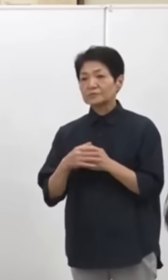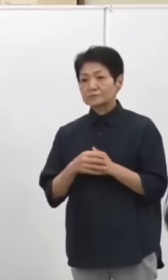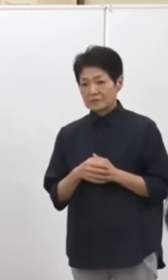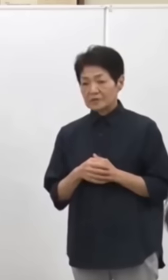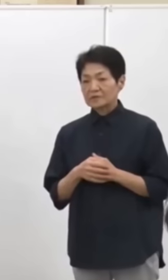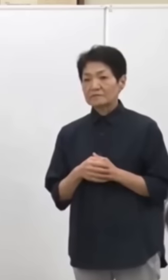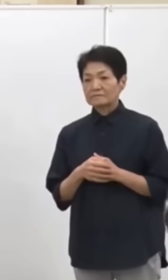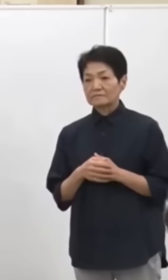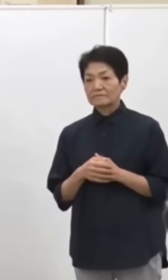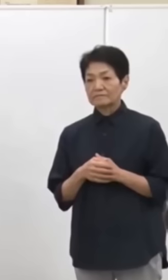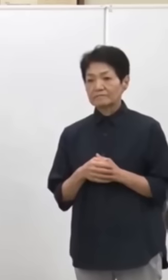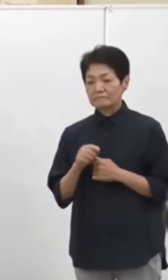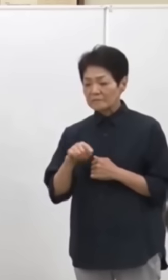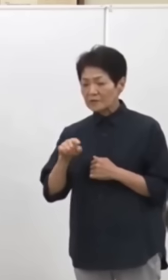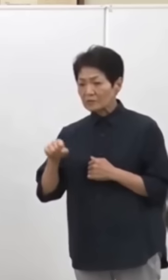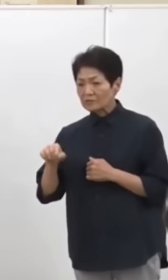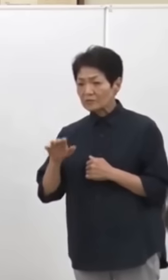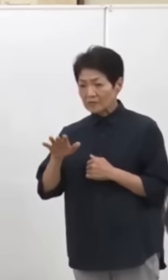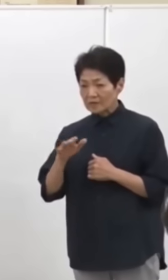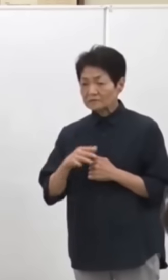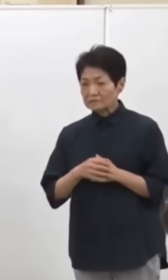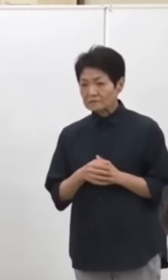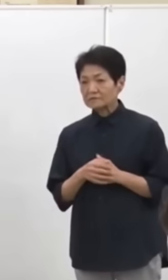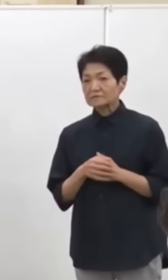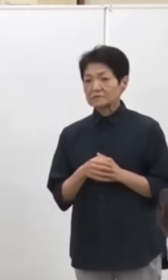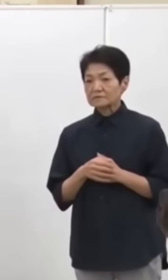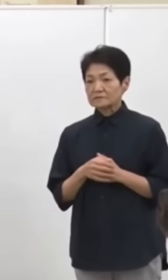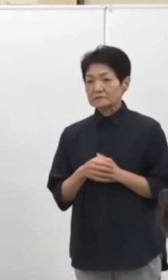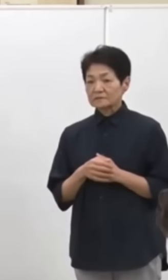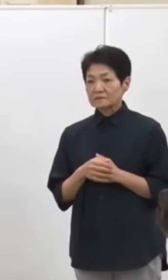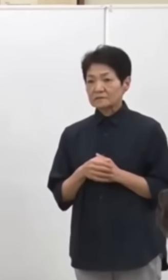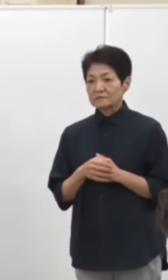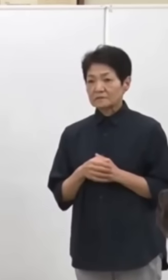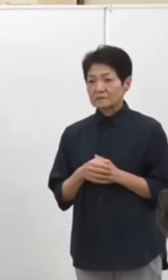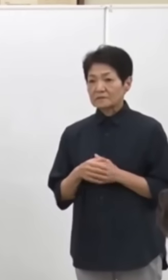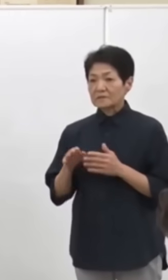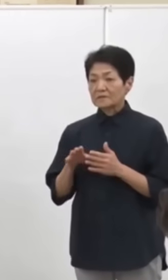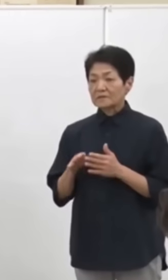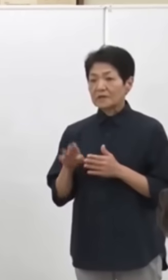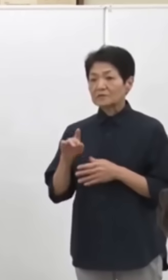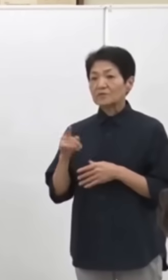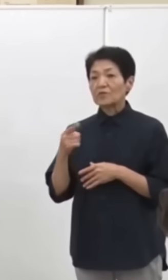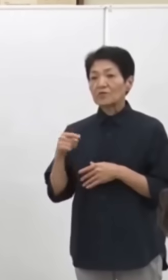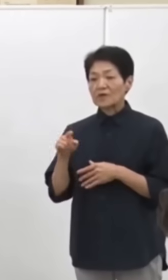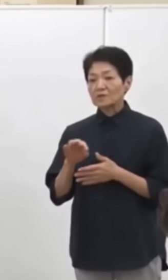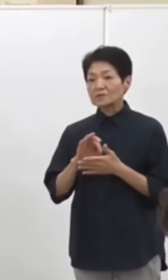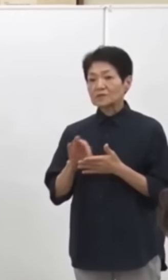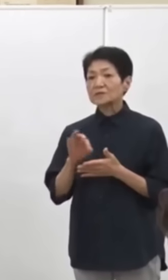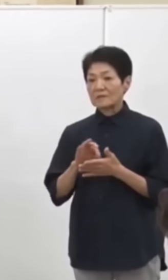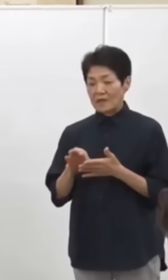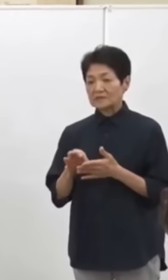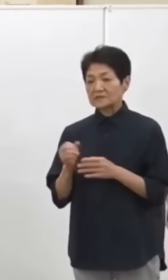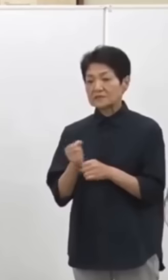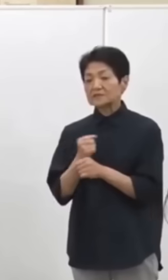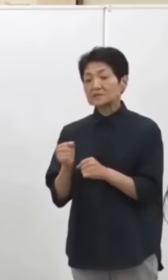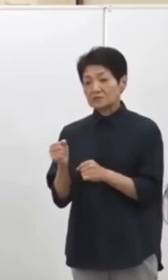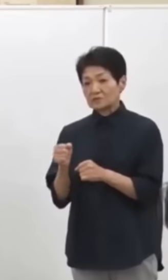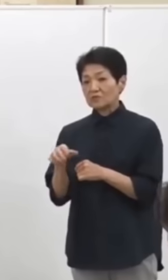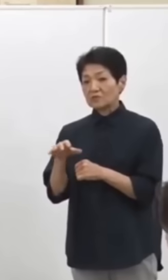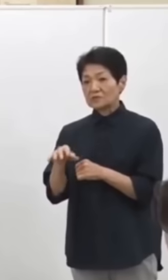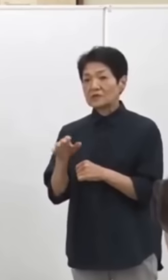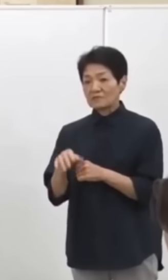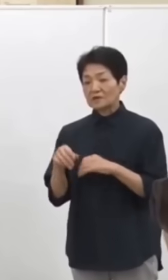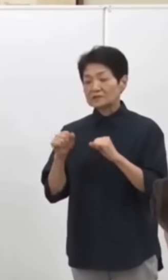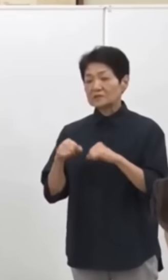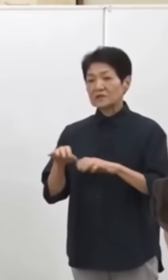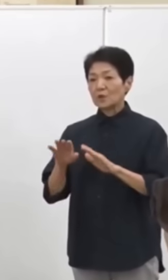れでもいけると思うんですけども、もし、解除権を行使した場合、事業者は認可を受けて、その認可は生きたま